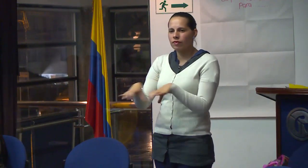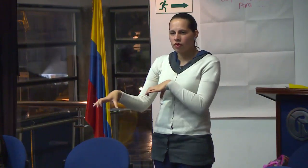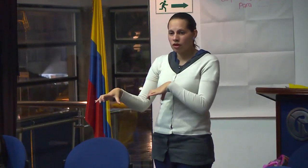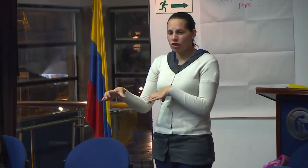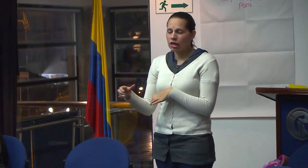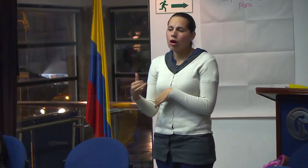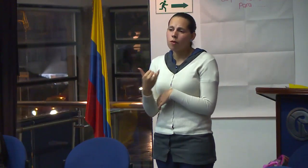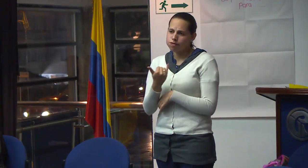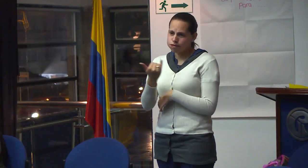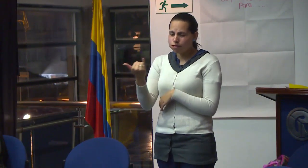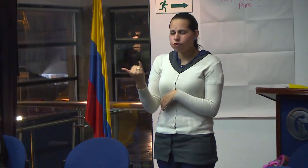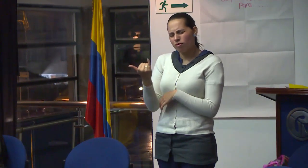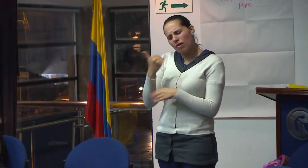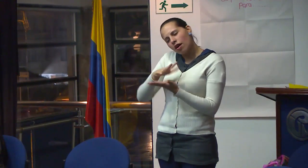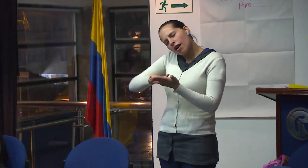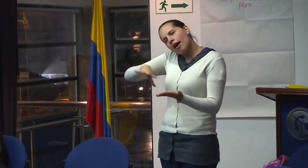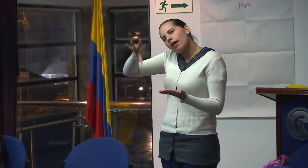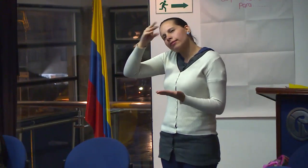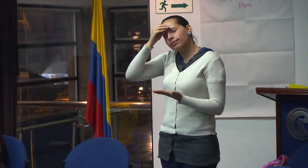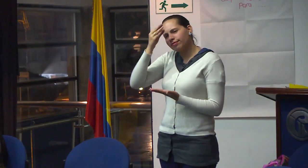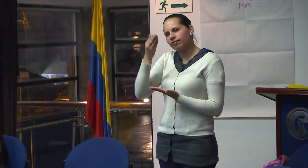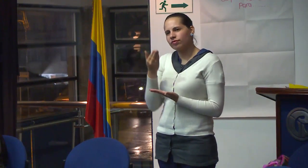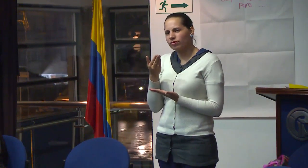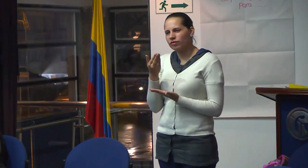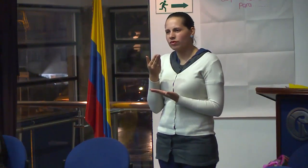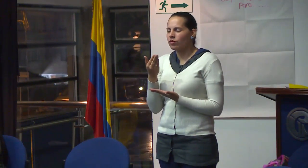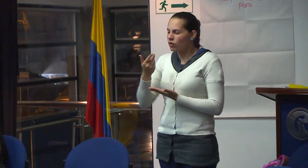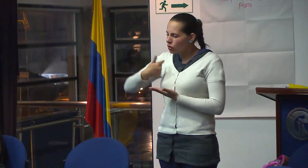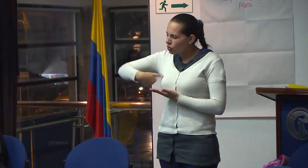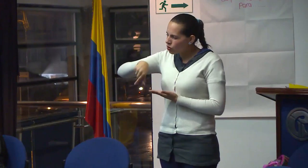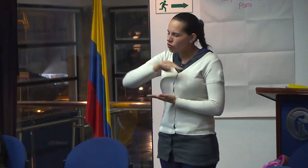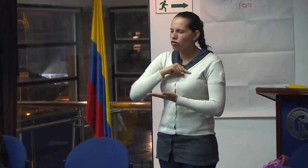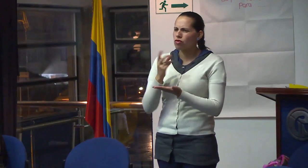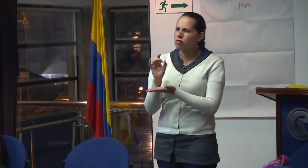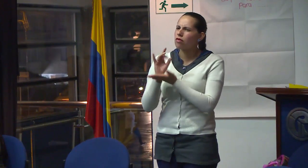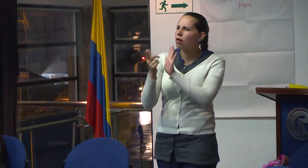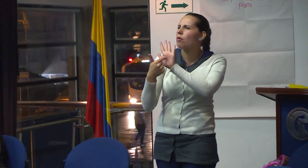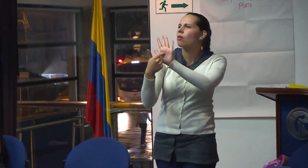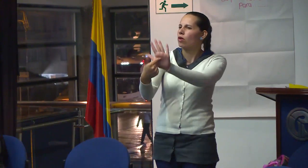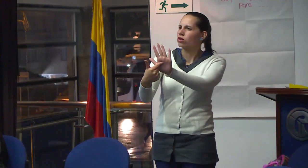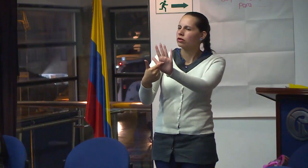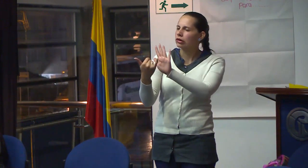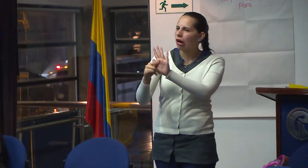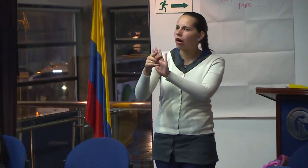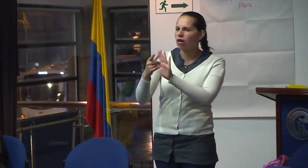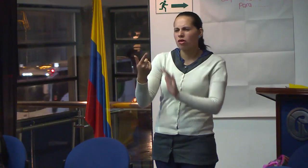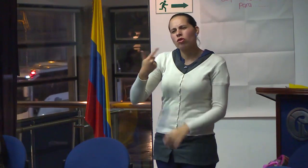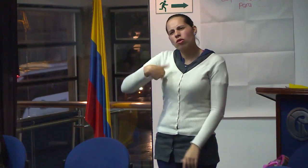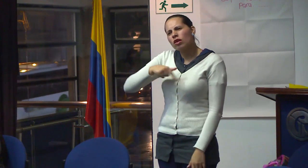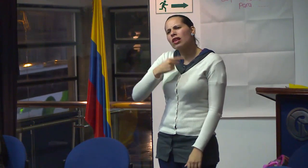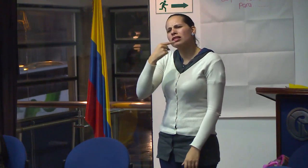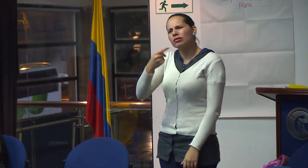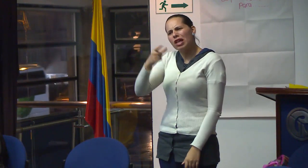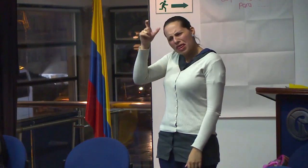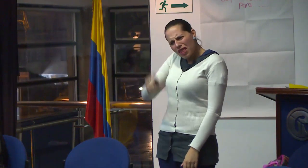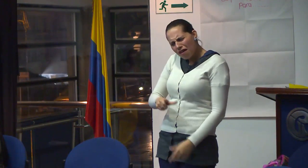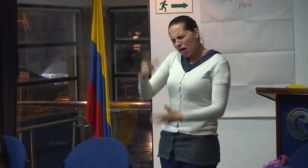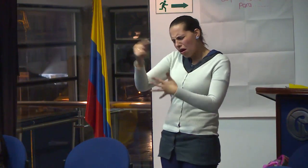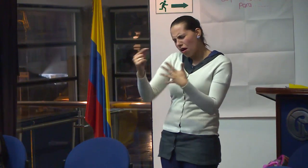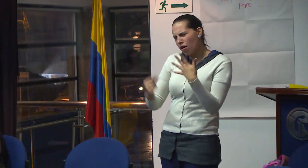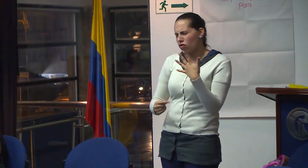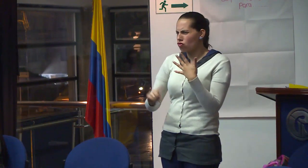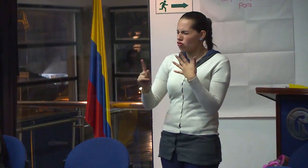ellos van a aprender a ser desde como nosotros se los mostramos, no desde como les decimos que debemos ser, que es una